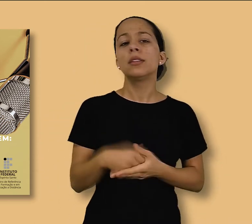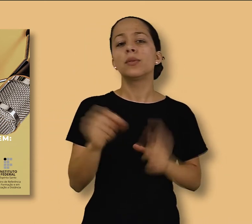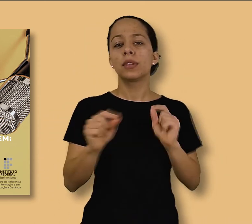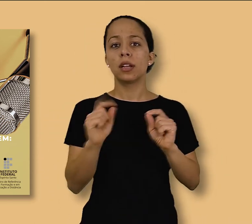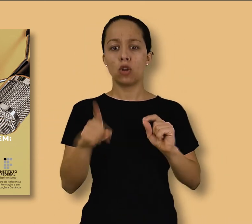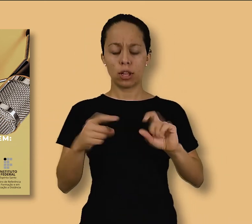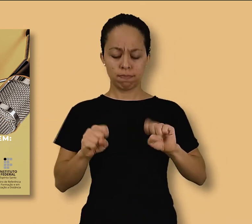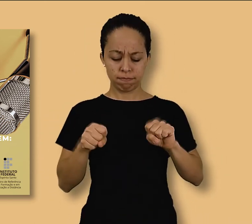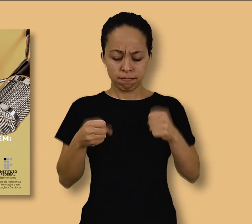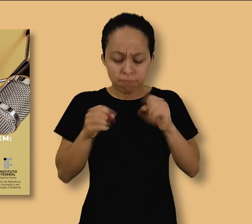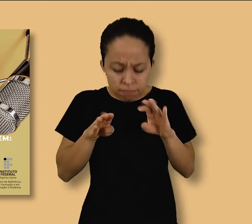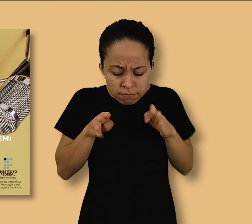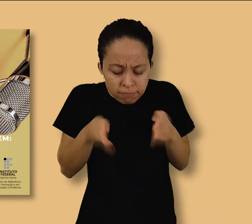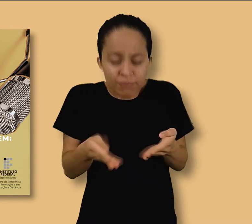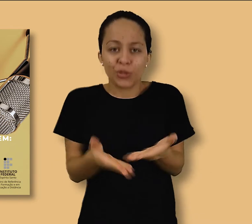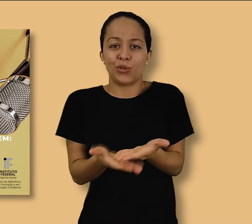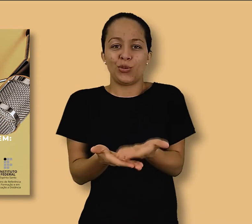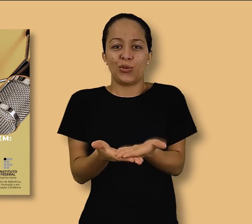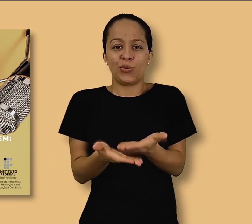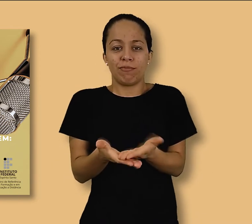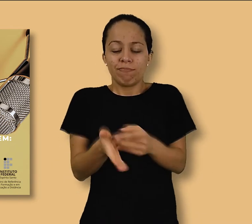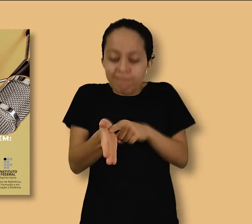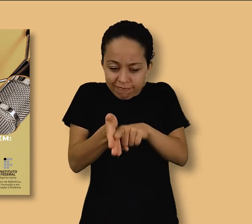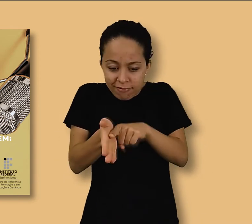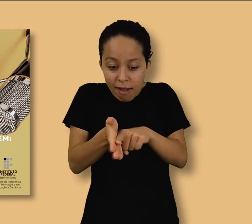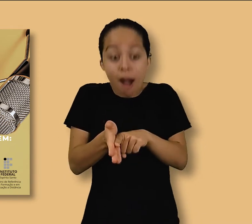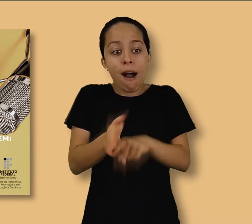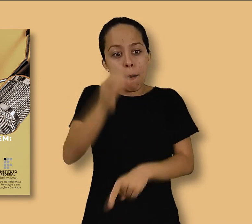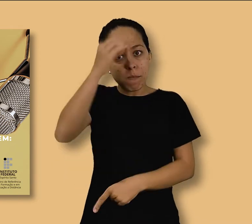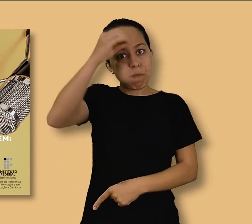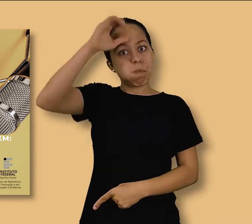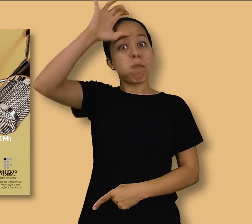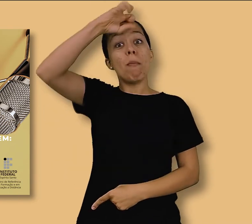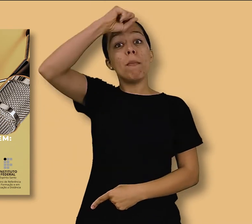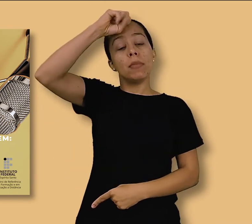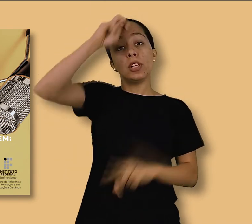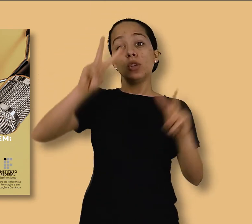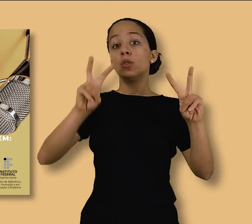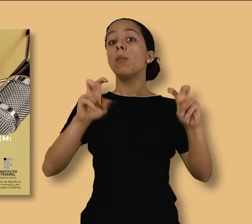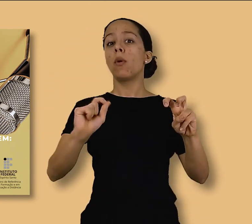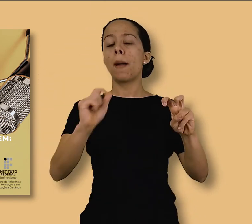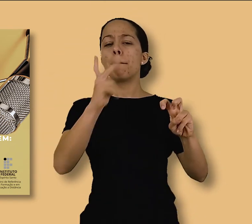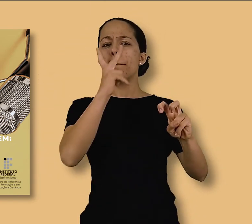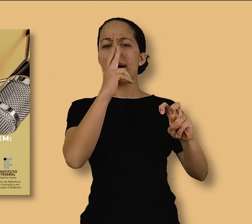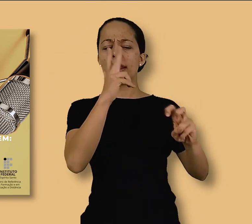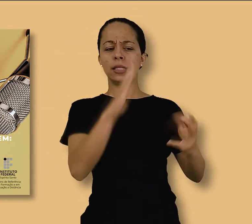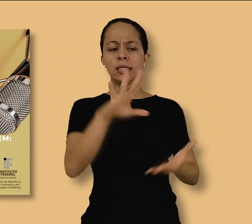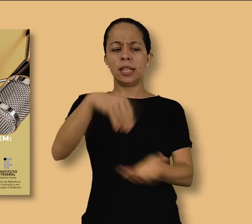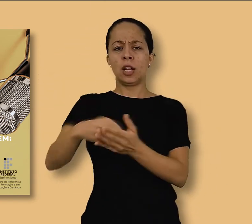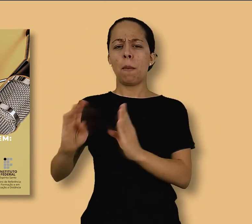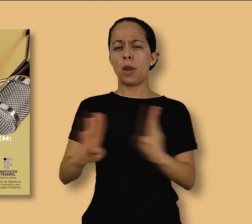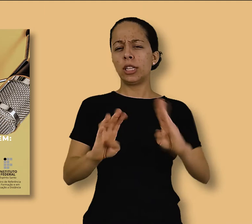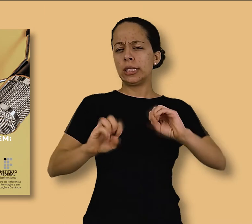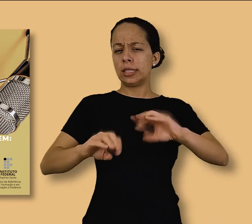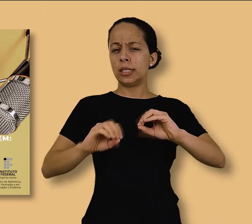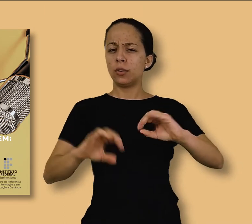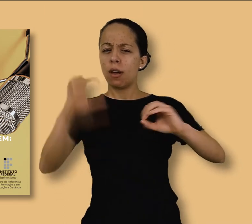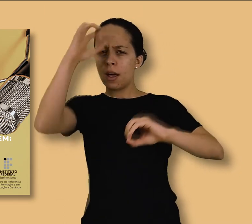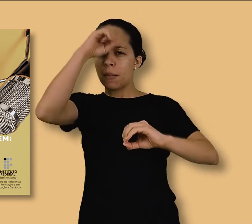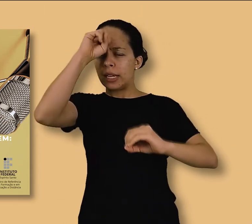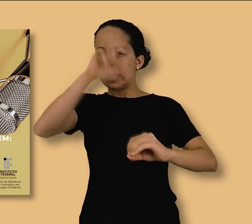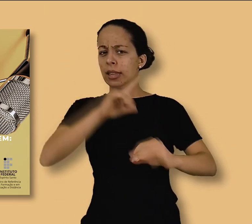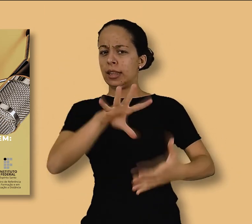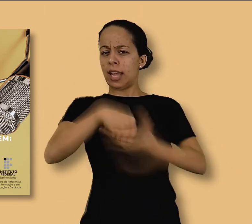se debruçar se aprofundar nas discussões sobre patologização é que é a